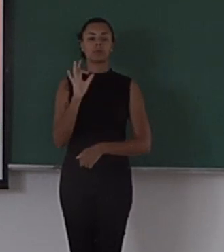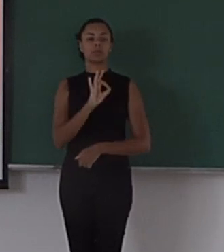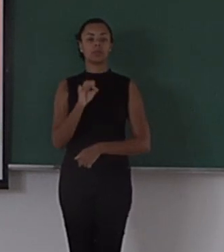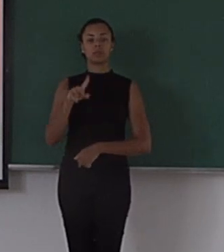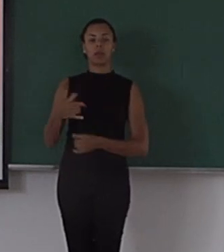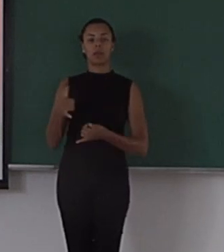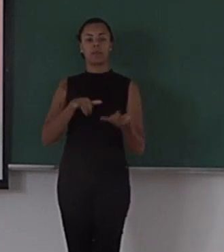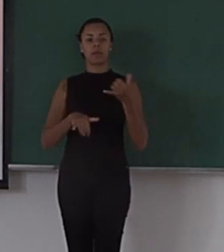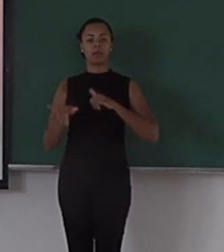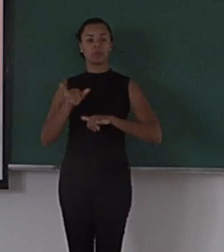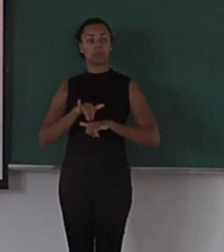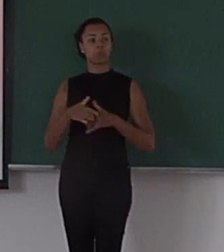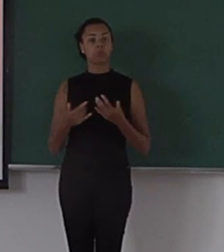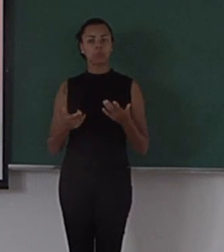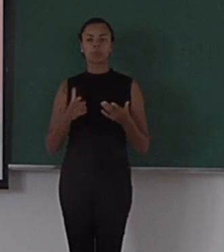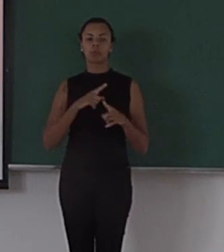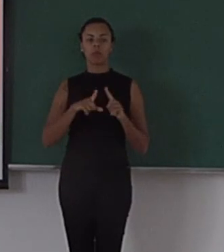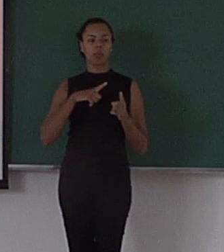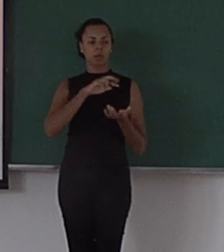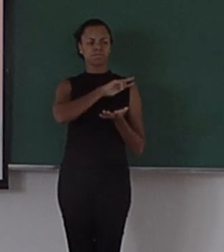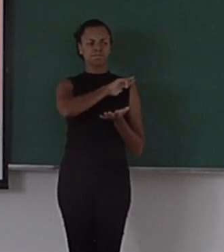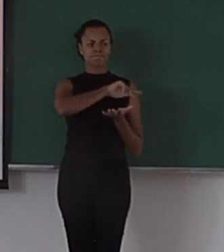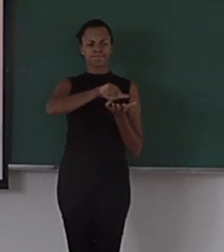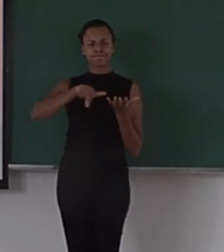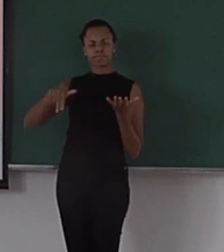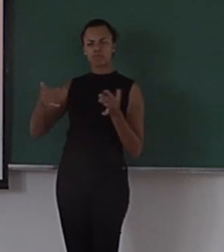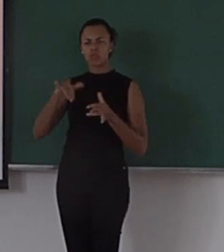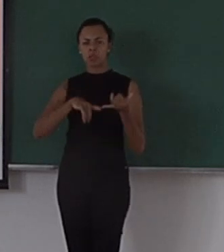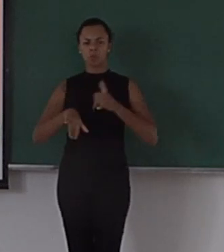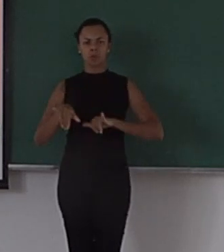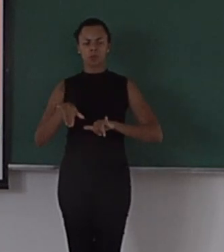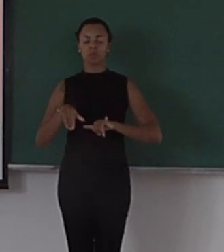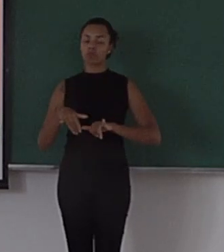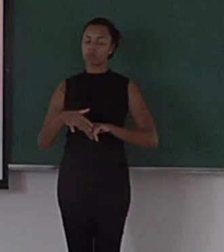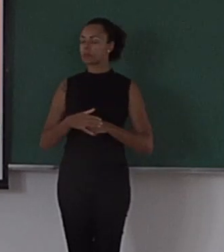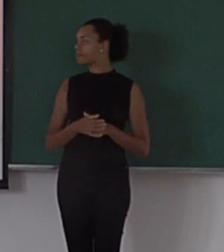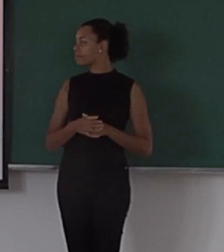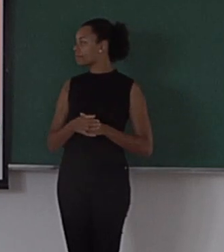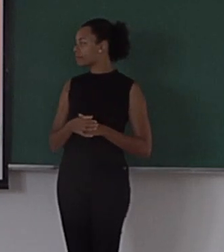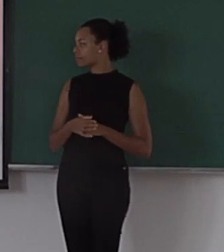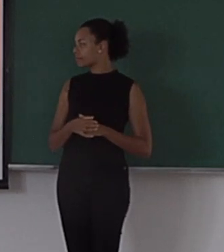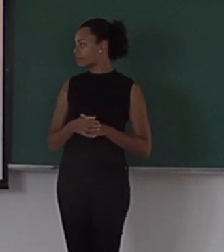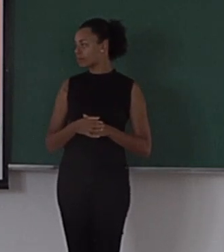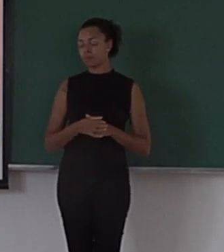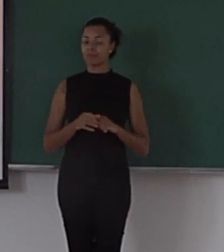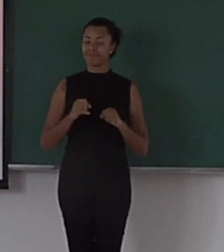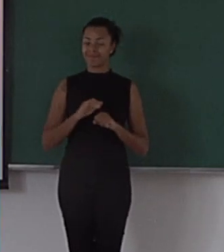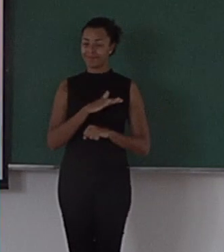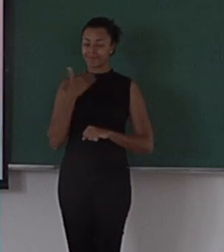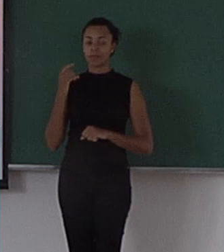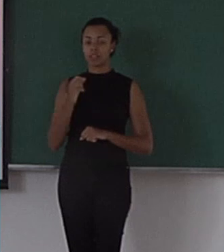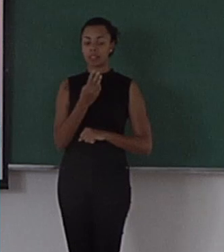uma infinidade de substâncias que causam as queimaduras químicas. E a letalidade é um percentual